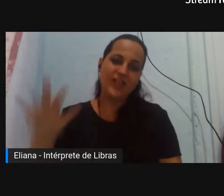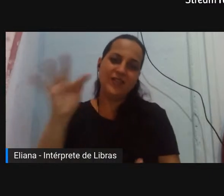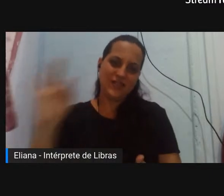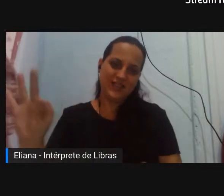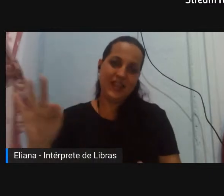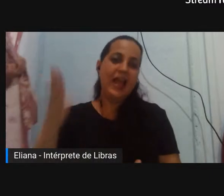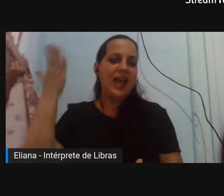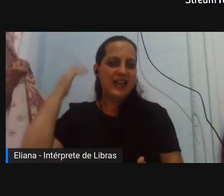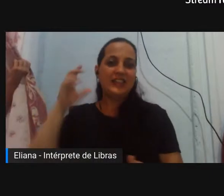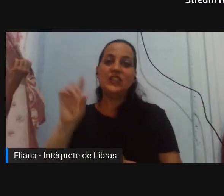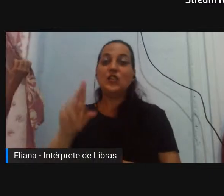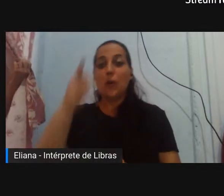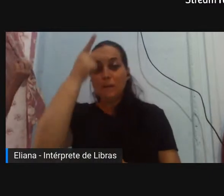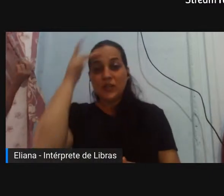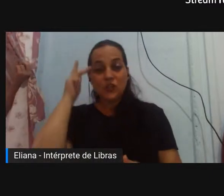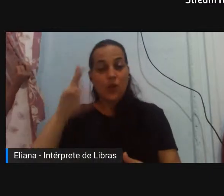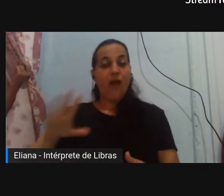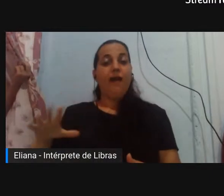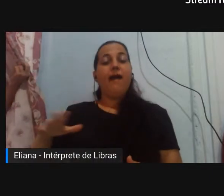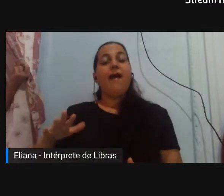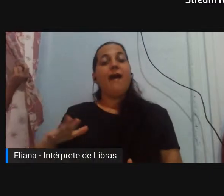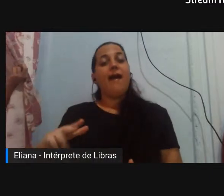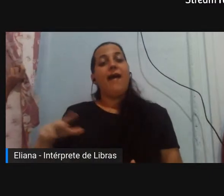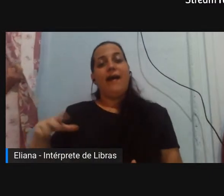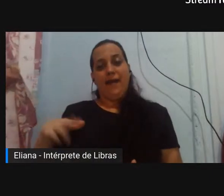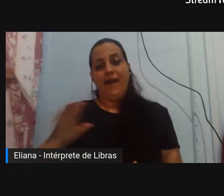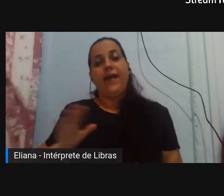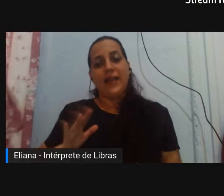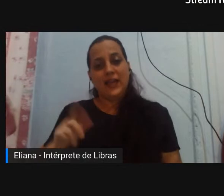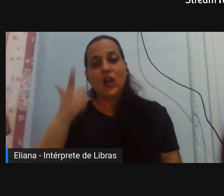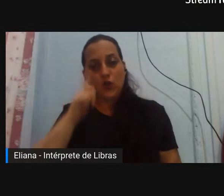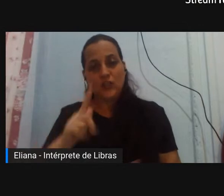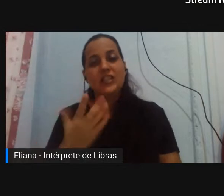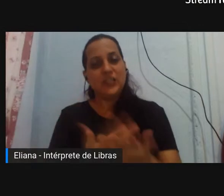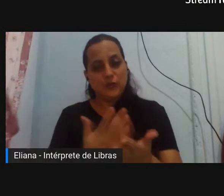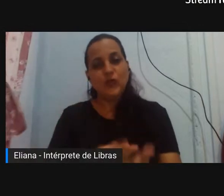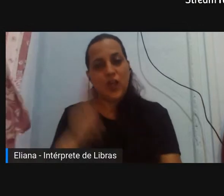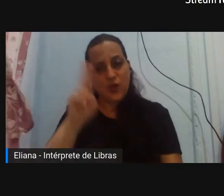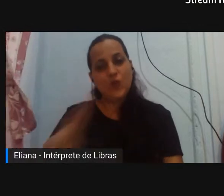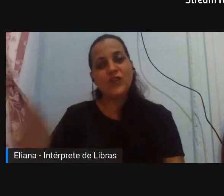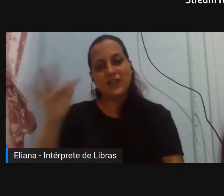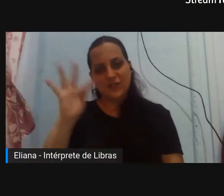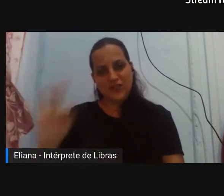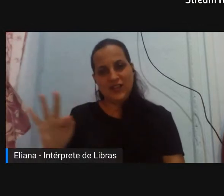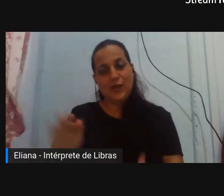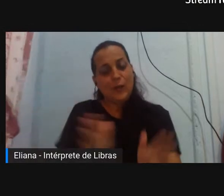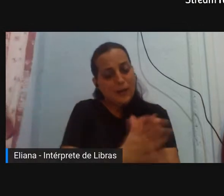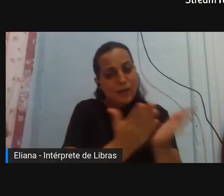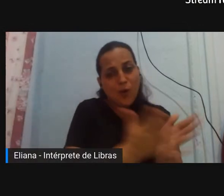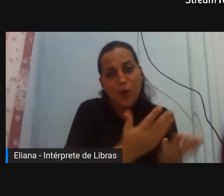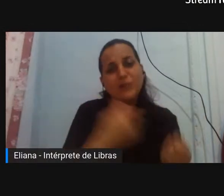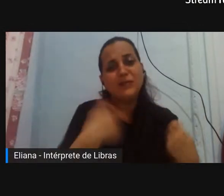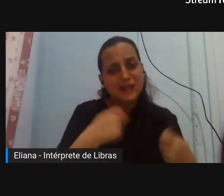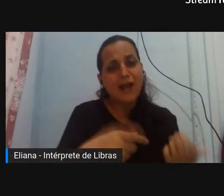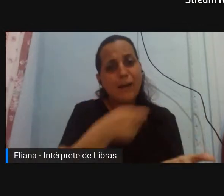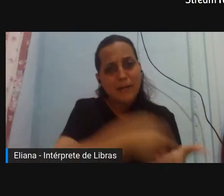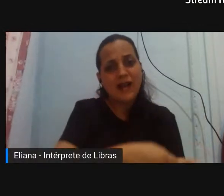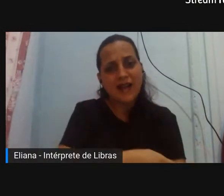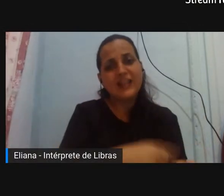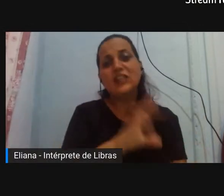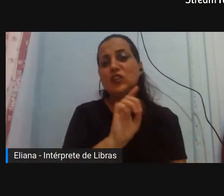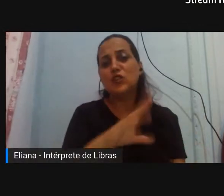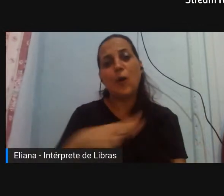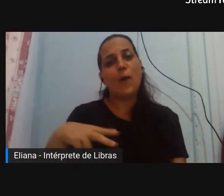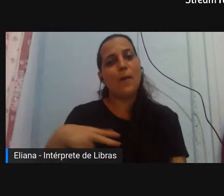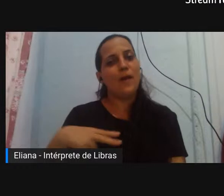os ricos, para a classe média alta, e aos pobres cabia as universidades privadas, de menor